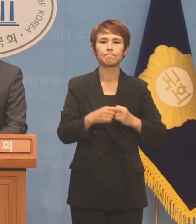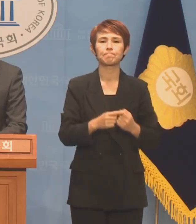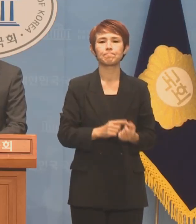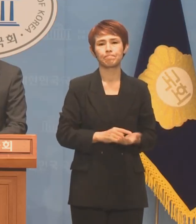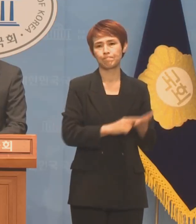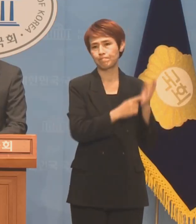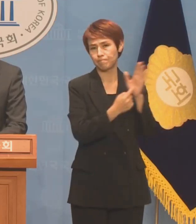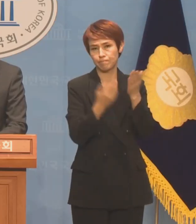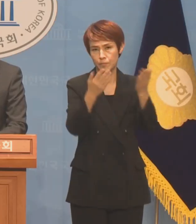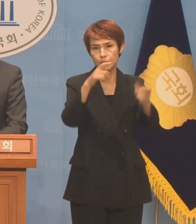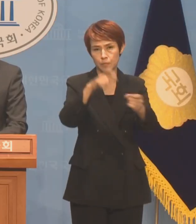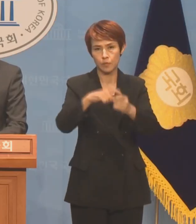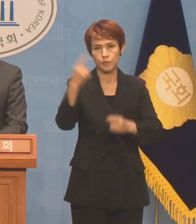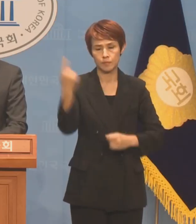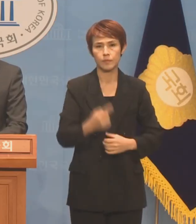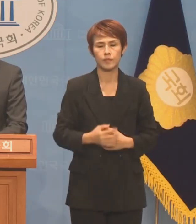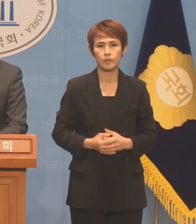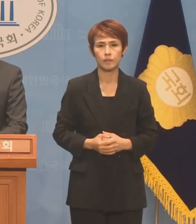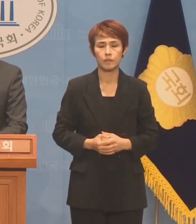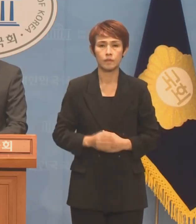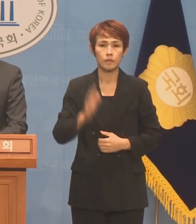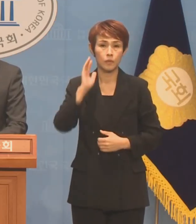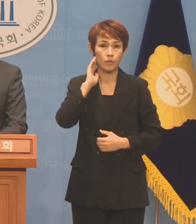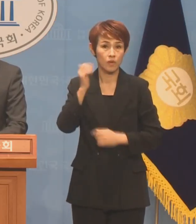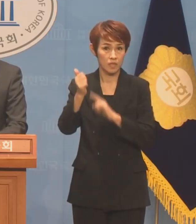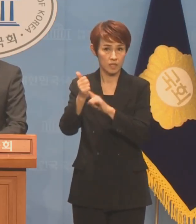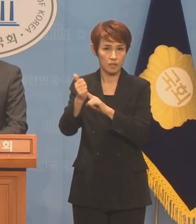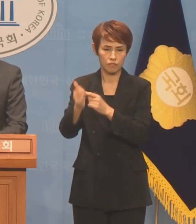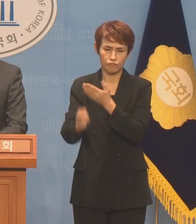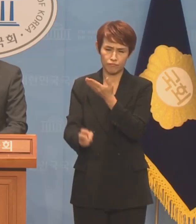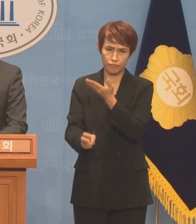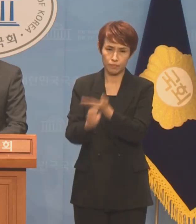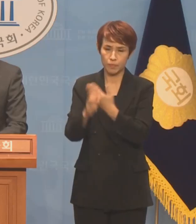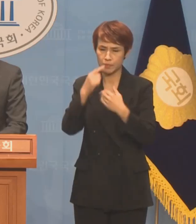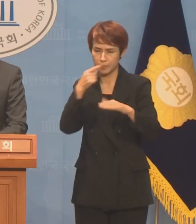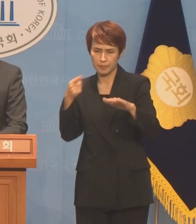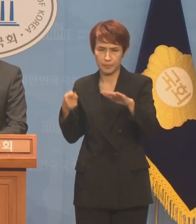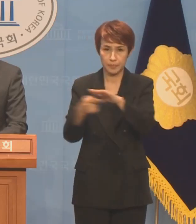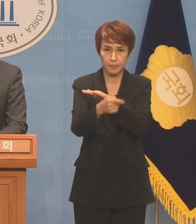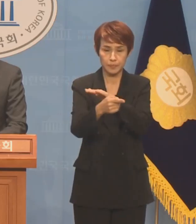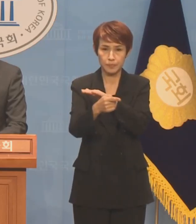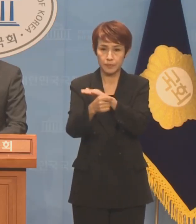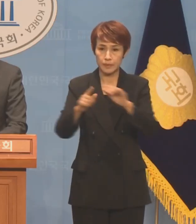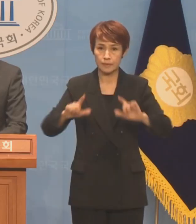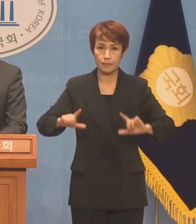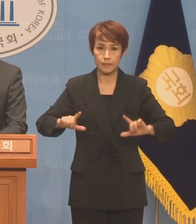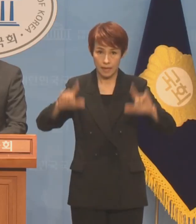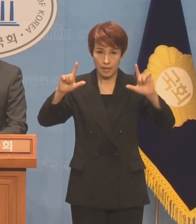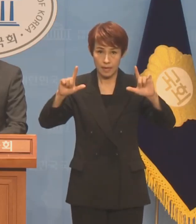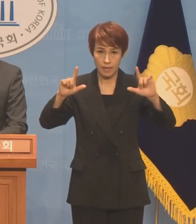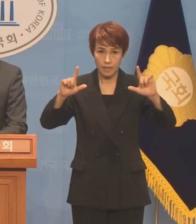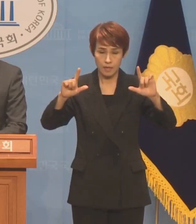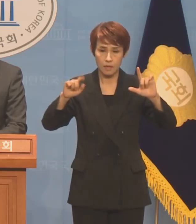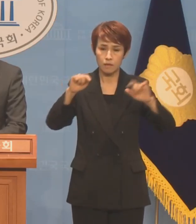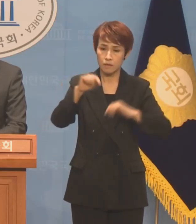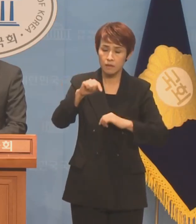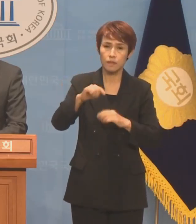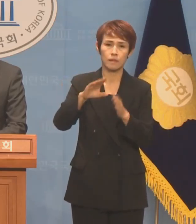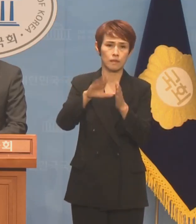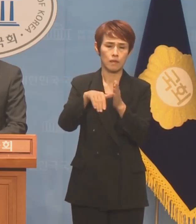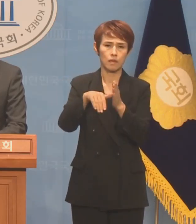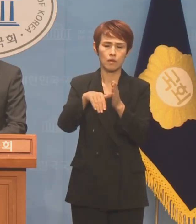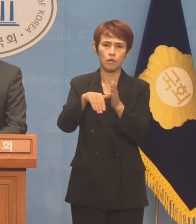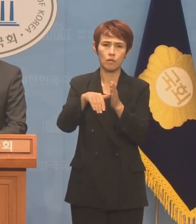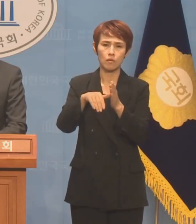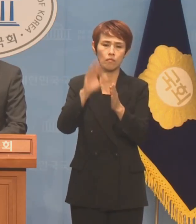이 자리에 섰습니다. 대통령이 위헌적인 비상계엄을 선포할 과정에서 과연